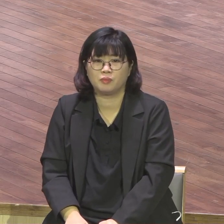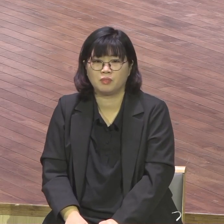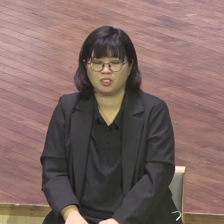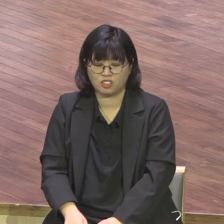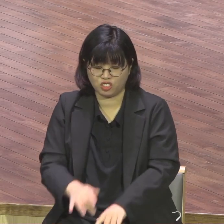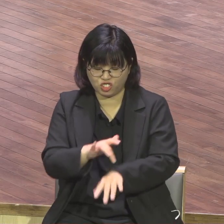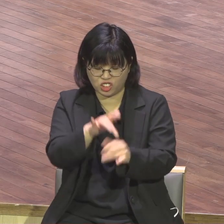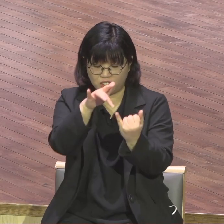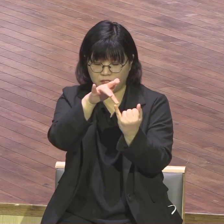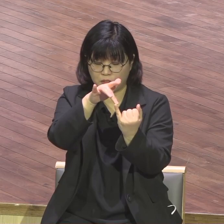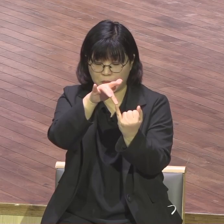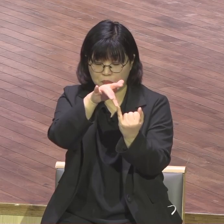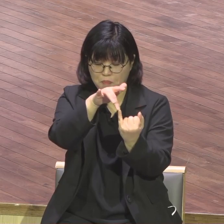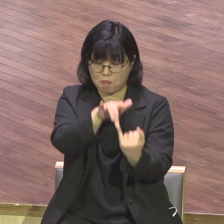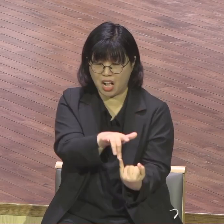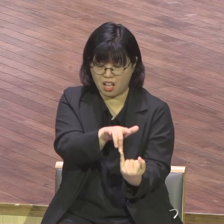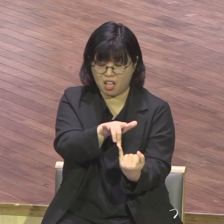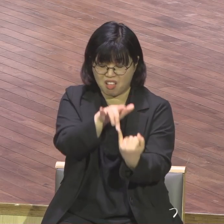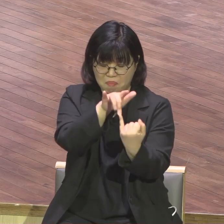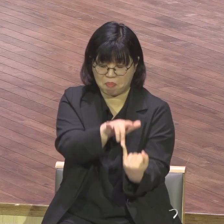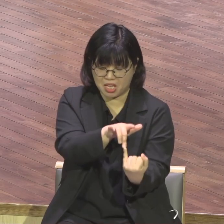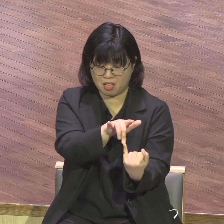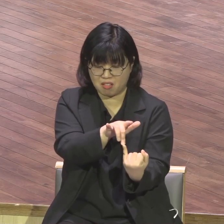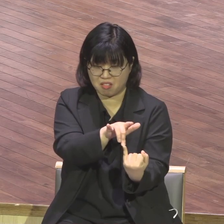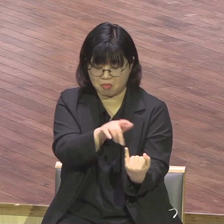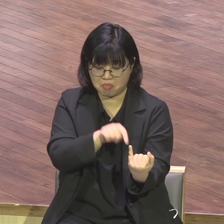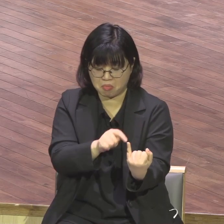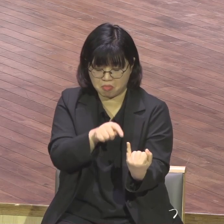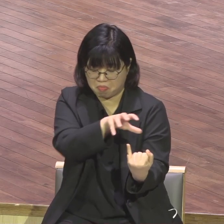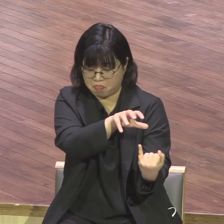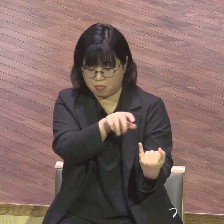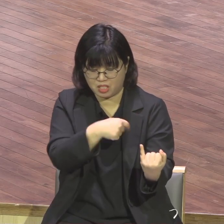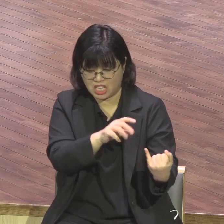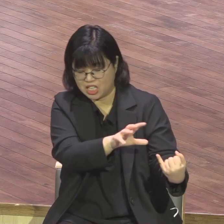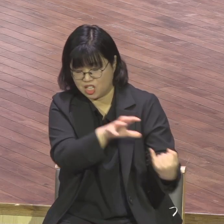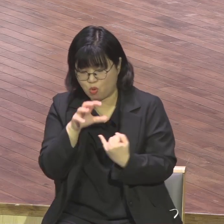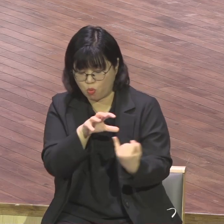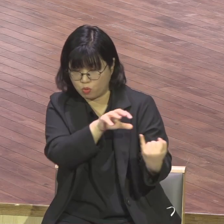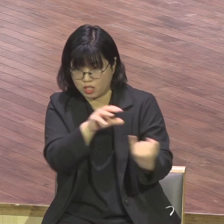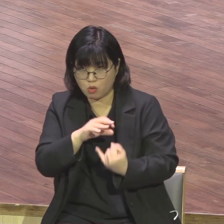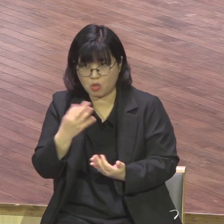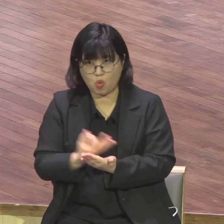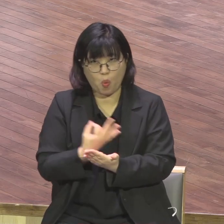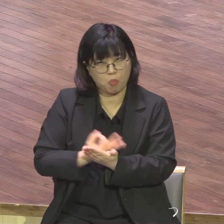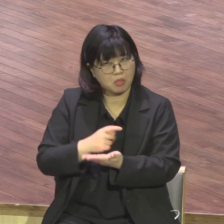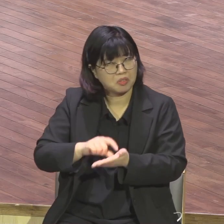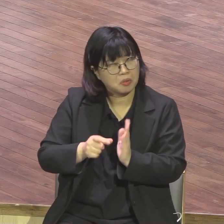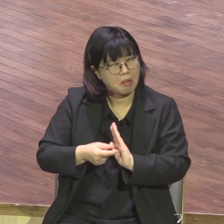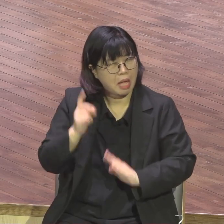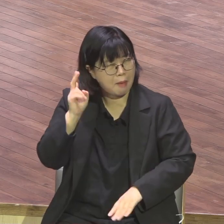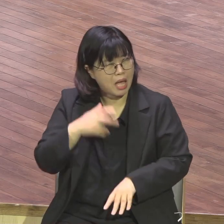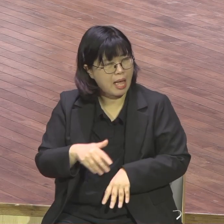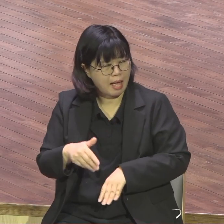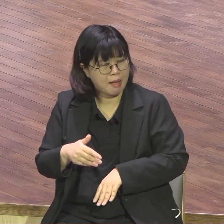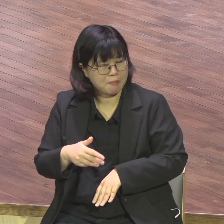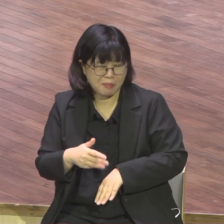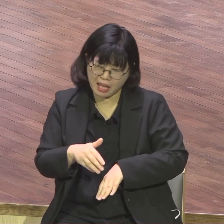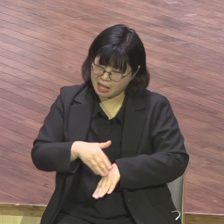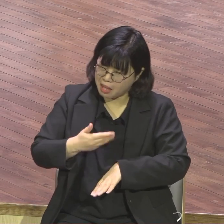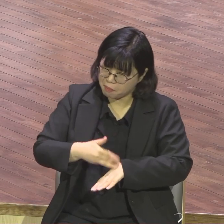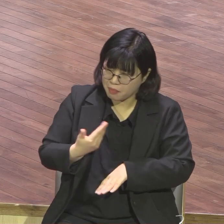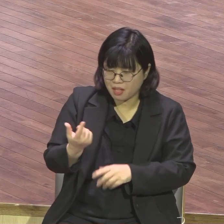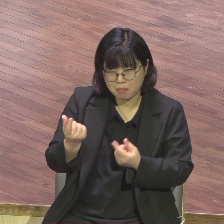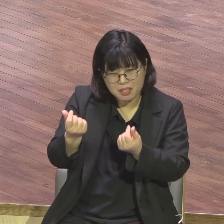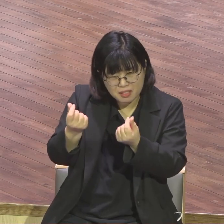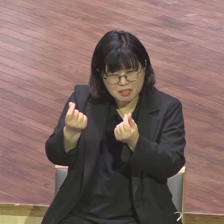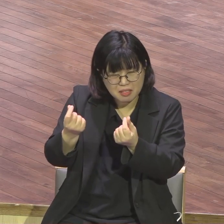조종할 정도면 뭐 깡패나 뭐 이런 거 알겠어요. 그러니까 이 바울을 막 매우 쳤습니다. 피투성이야 되더라고 그냥. 그래